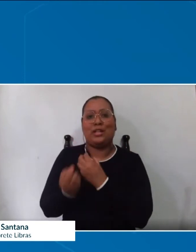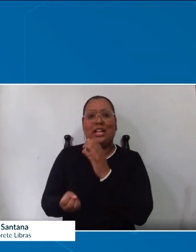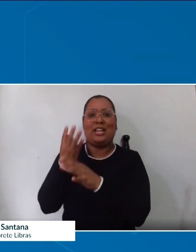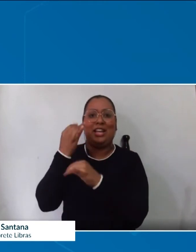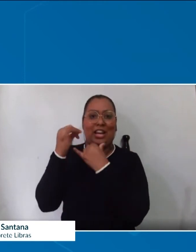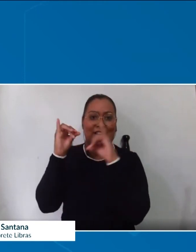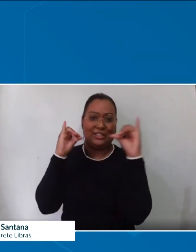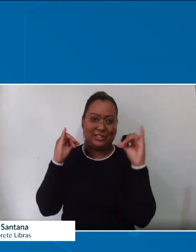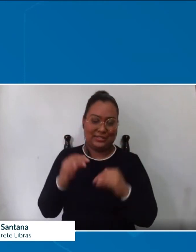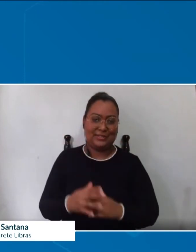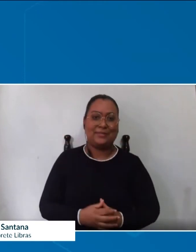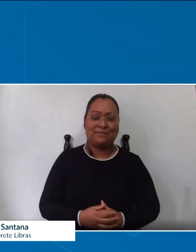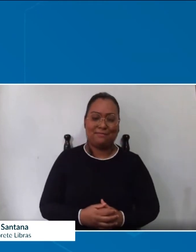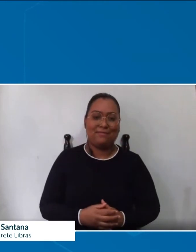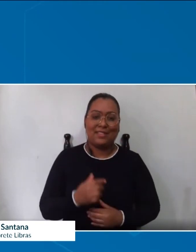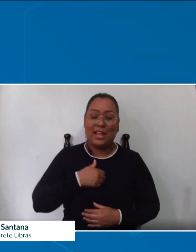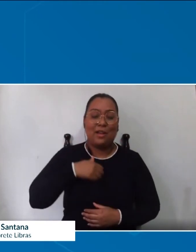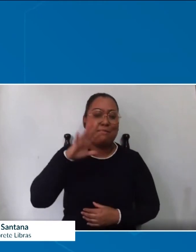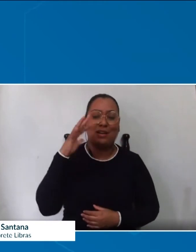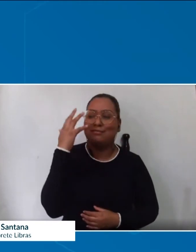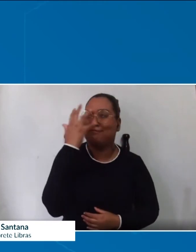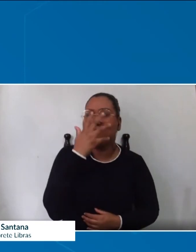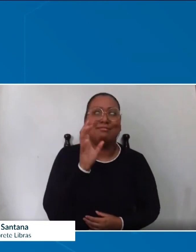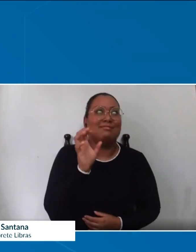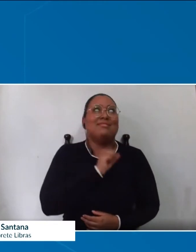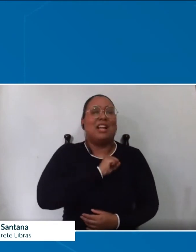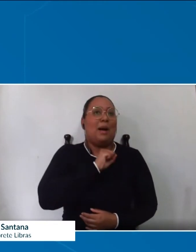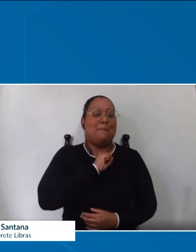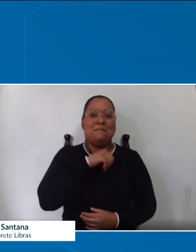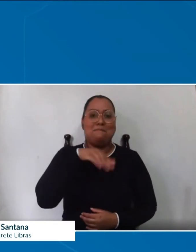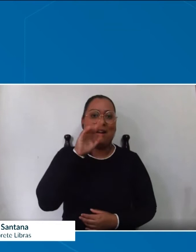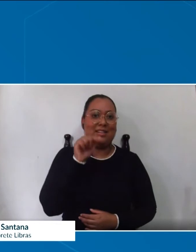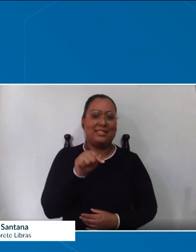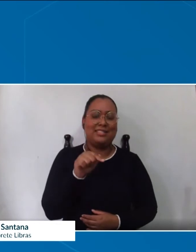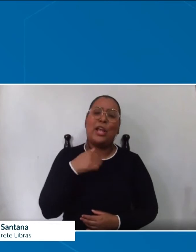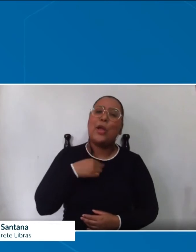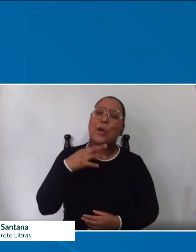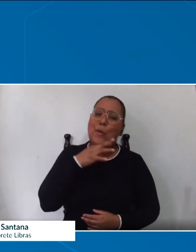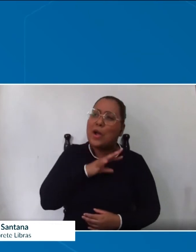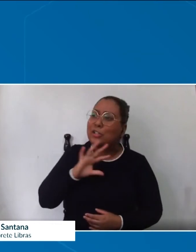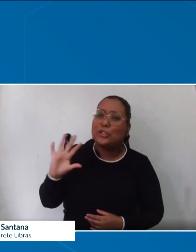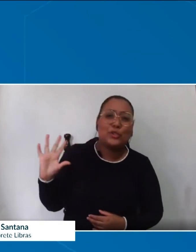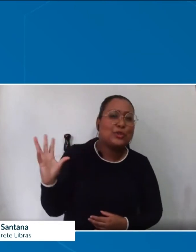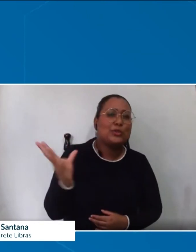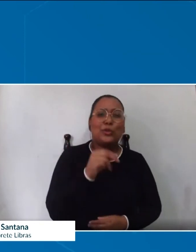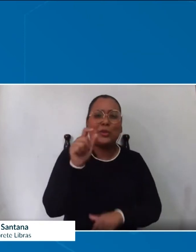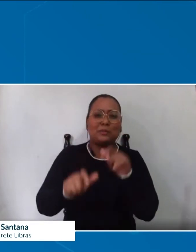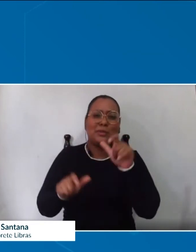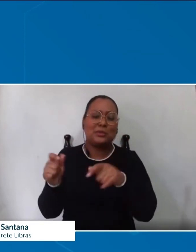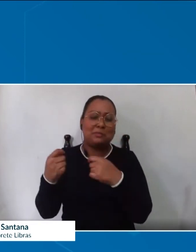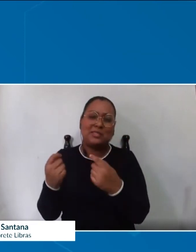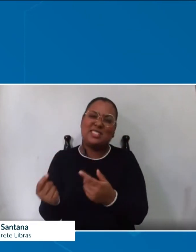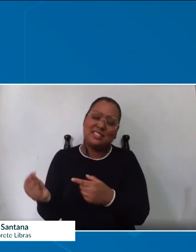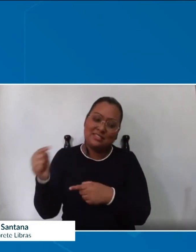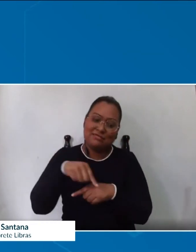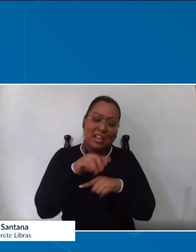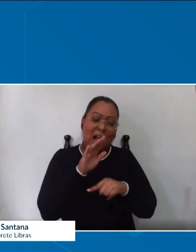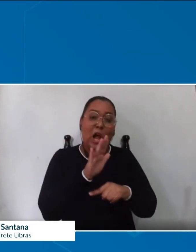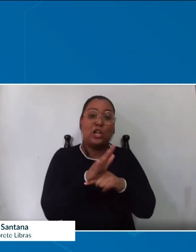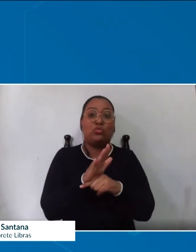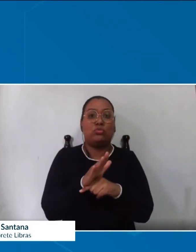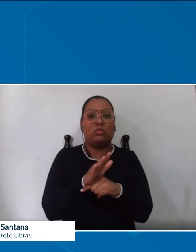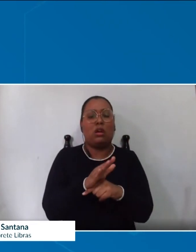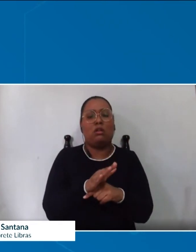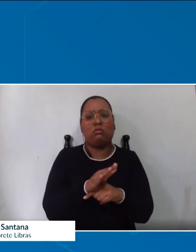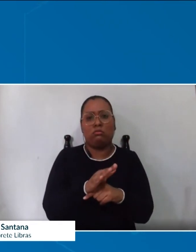é o meu fascínio. E acho que todo mundo tem que chegar e contribuir com a sua parte